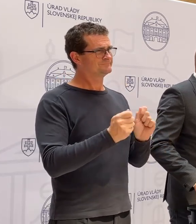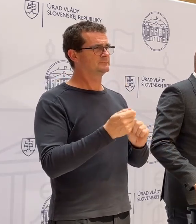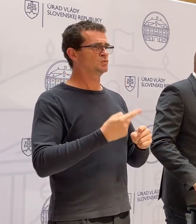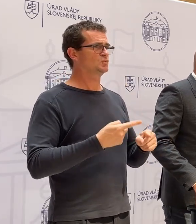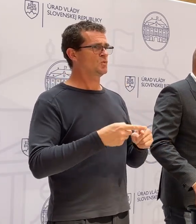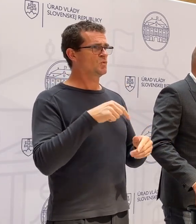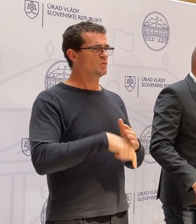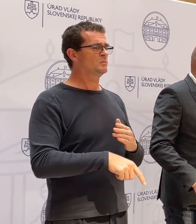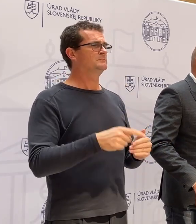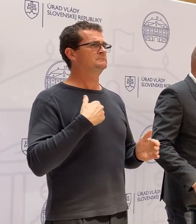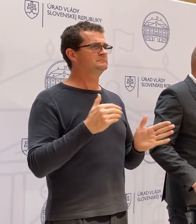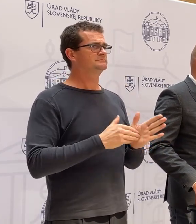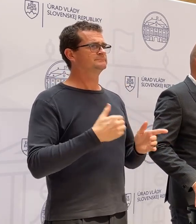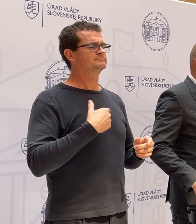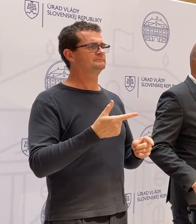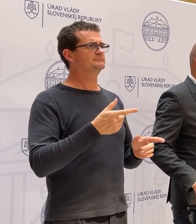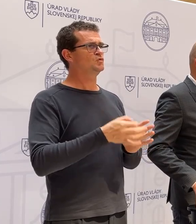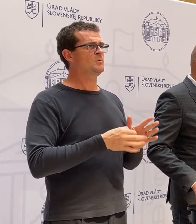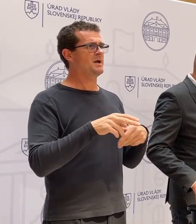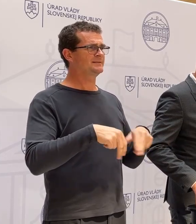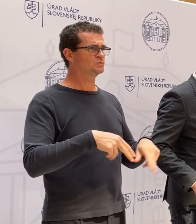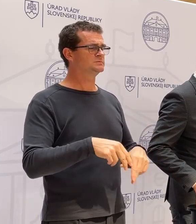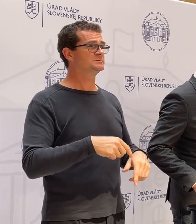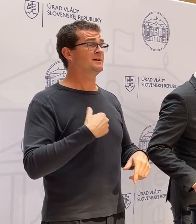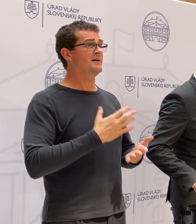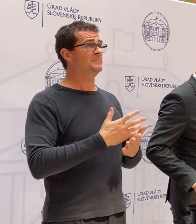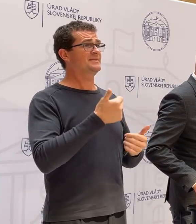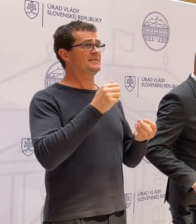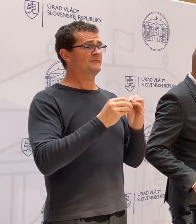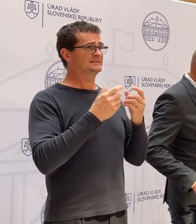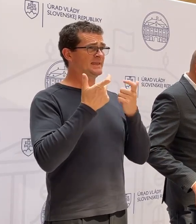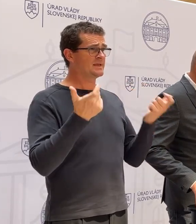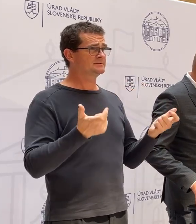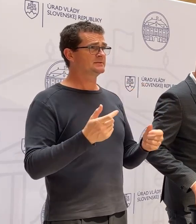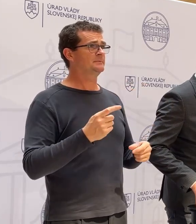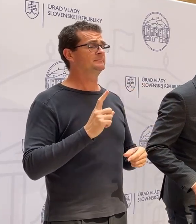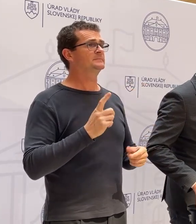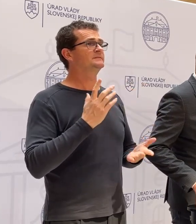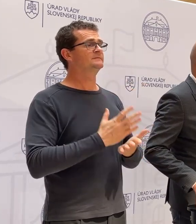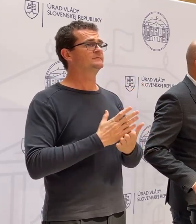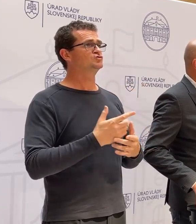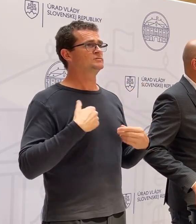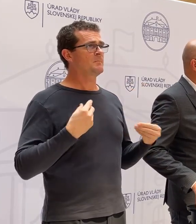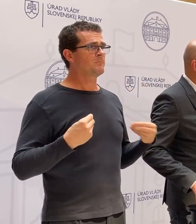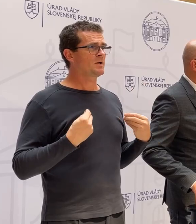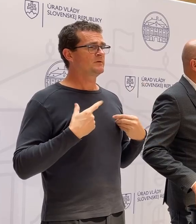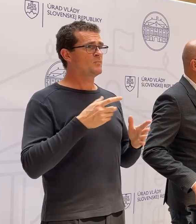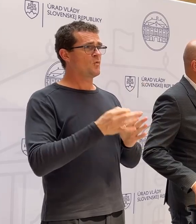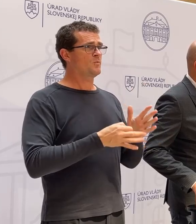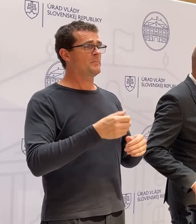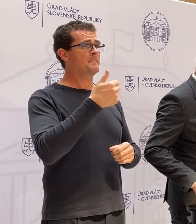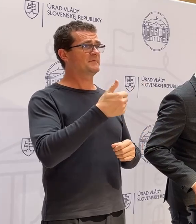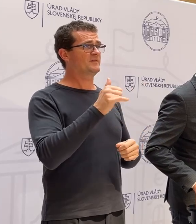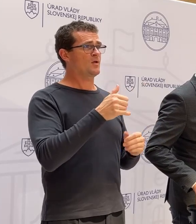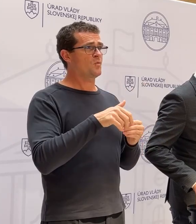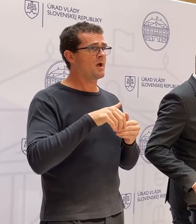trochu. Potrebujeme ešte skrátka nejakú dobu na diskusiu, ale aby jedna vec bola jasná. Vždy sa bavíme o období od